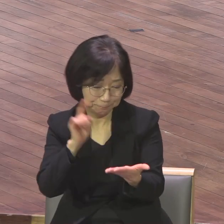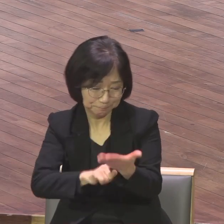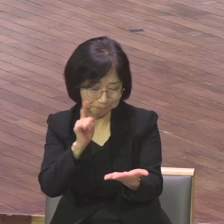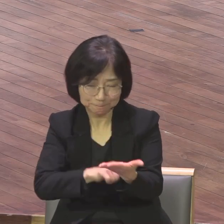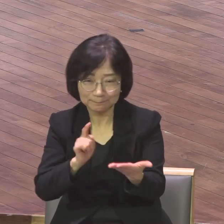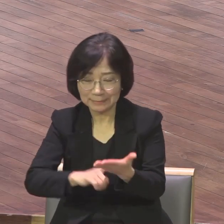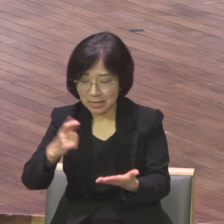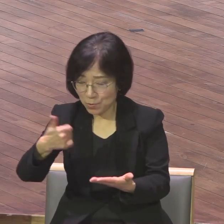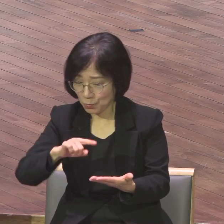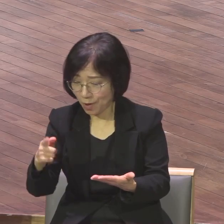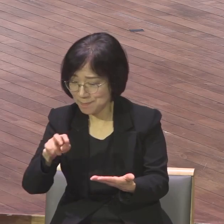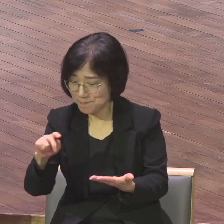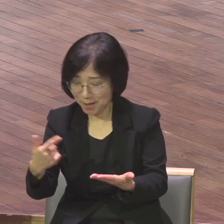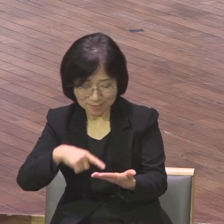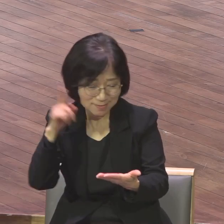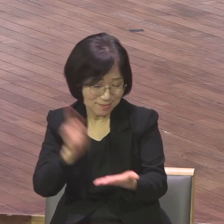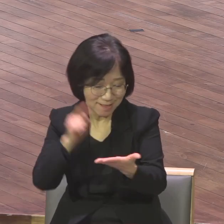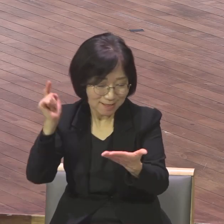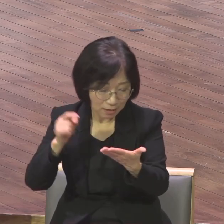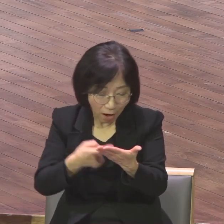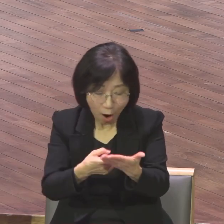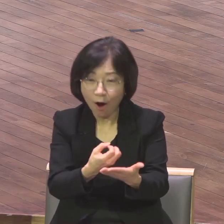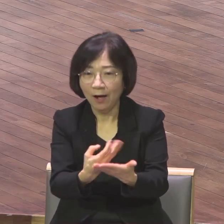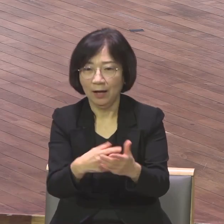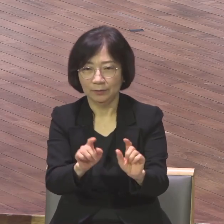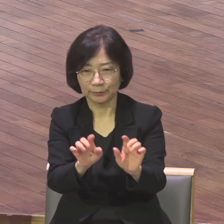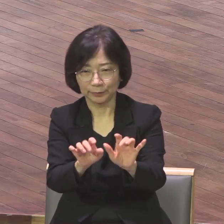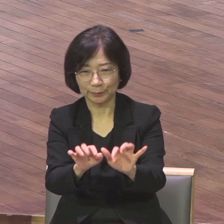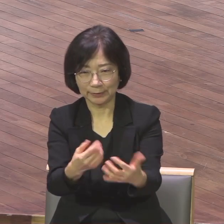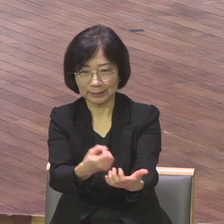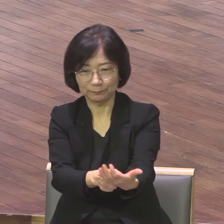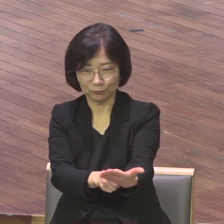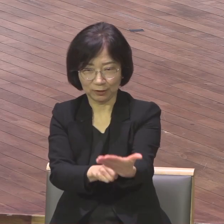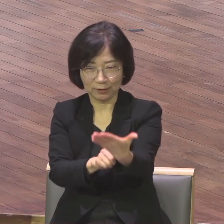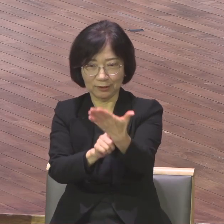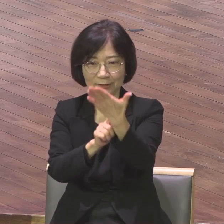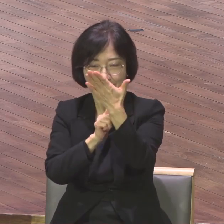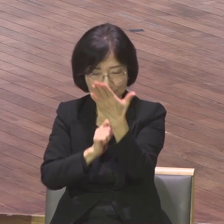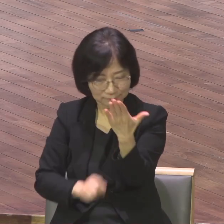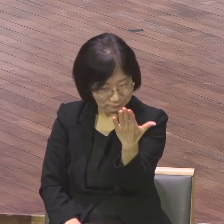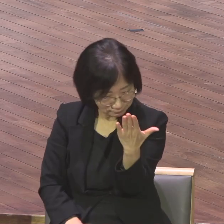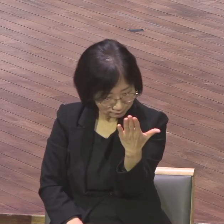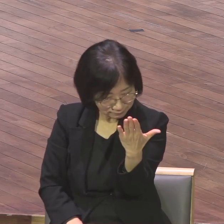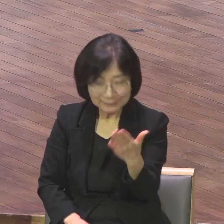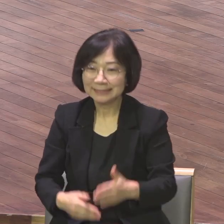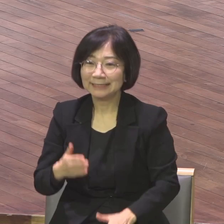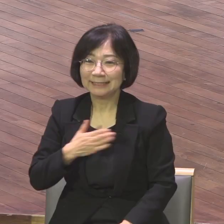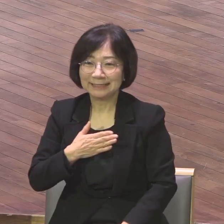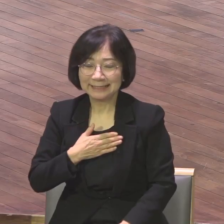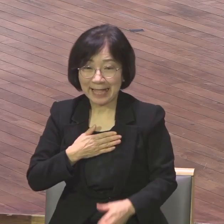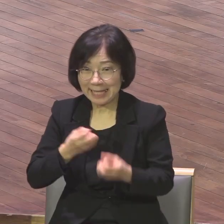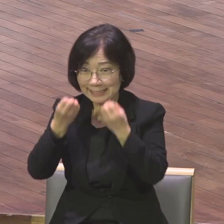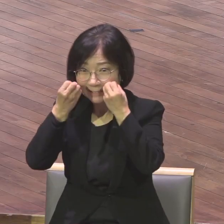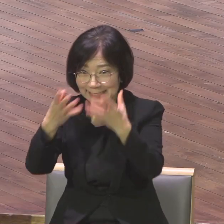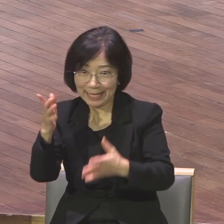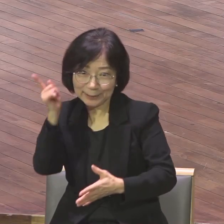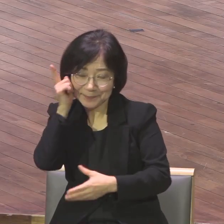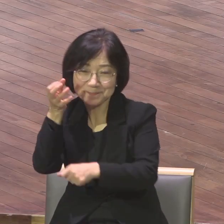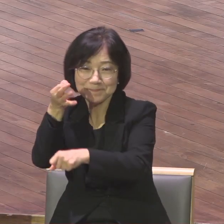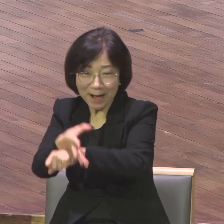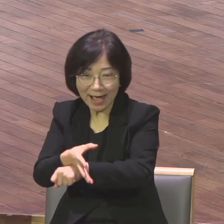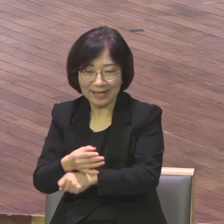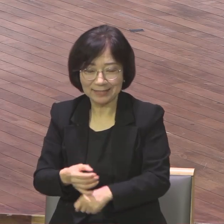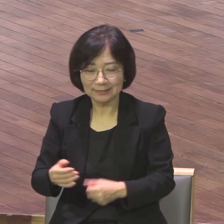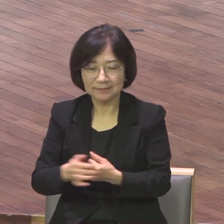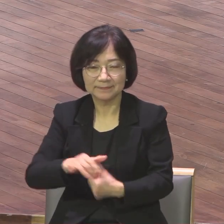다 있다니까. 나 핸드폰을 이 최신형으로 바꿔가지고 그냥 AI 뭐 딱 눌리면 바로 막 쫙